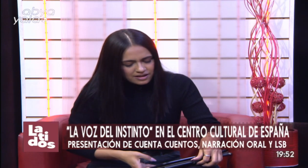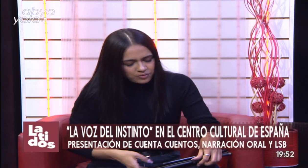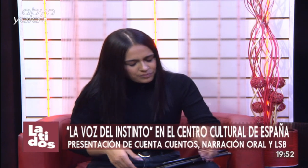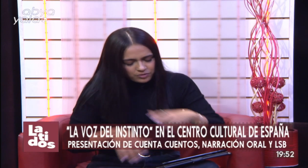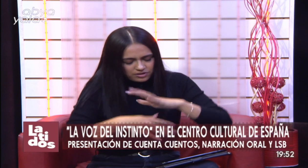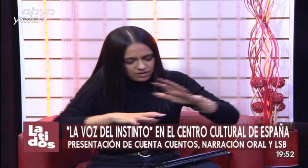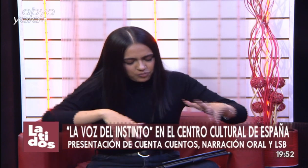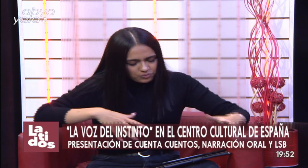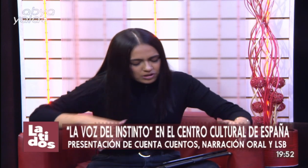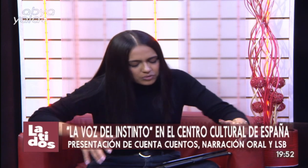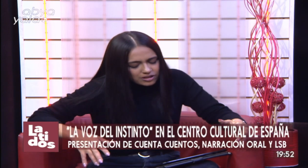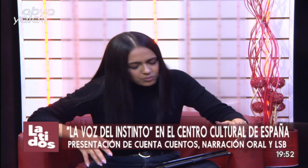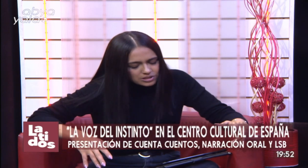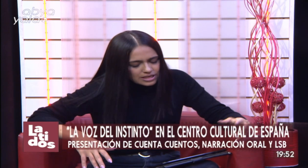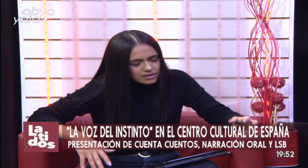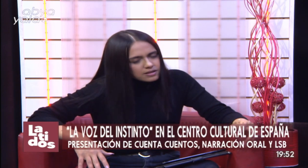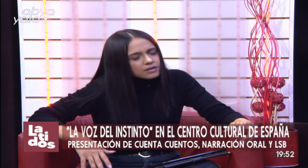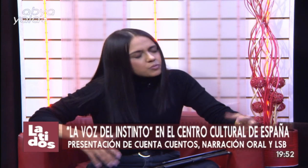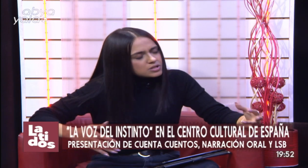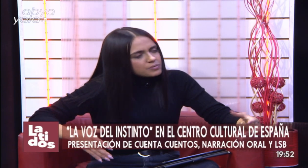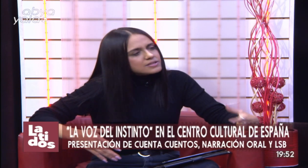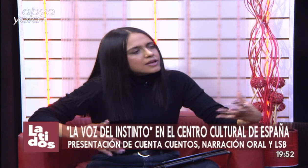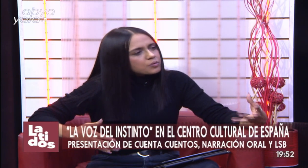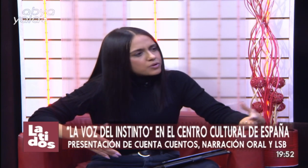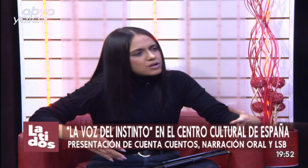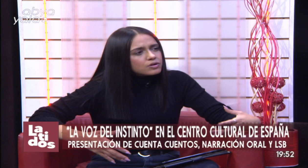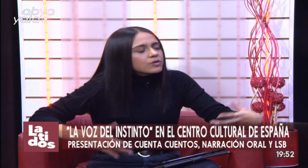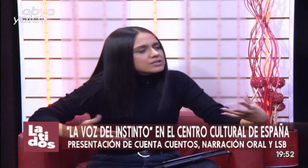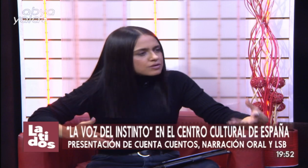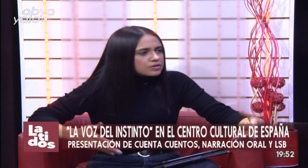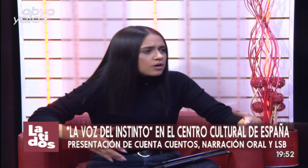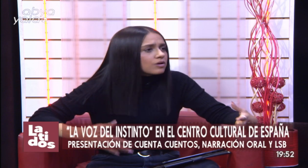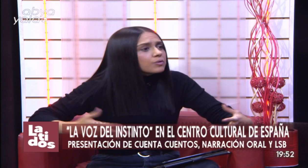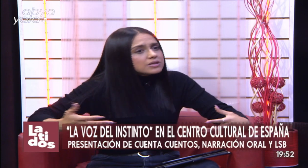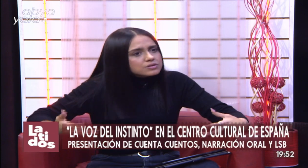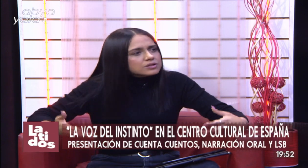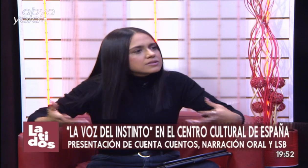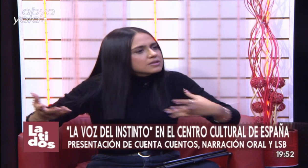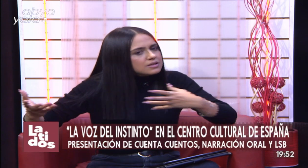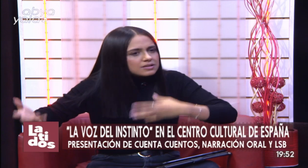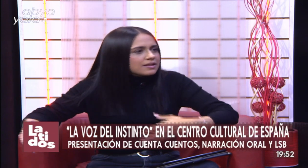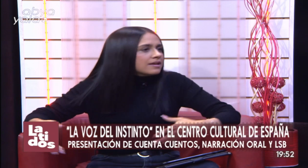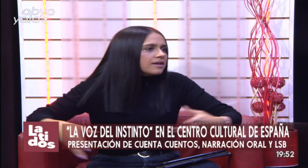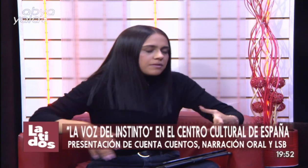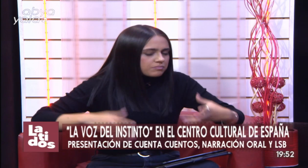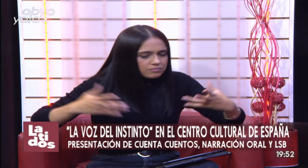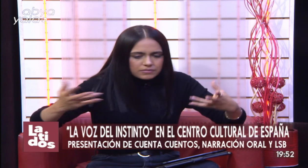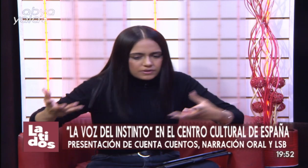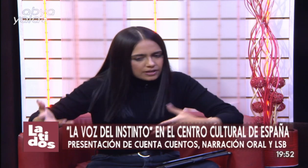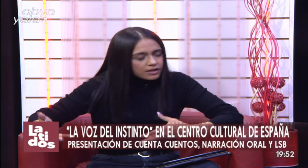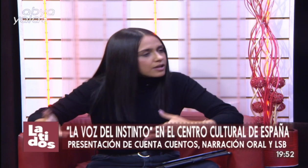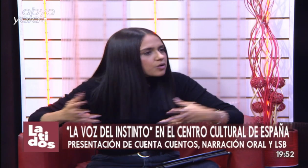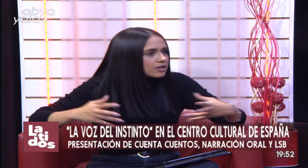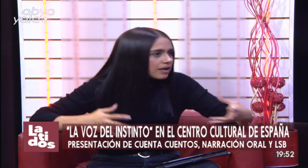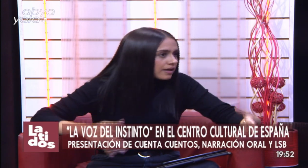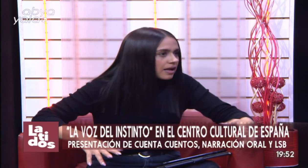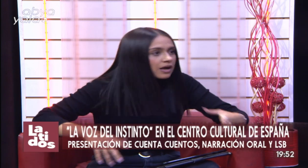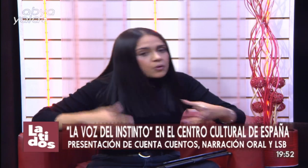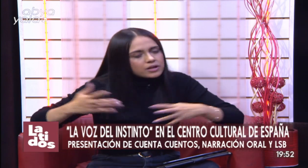pregunta que no pudimos terminar de conversar, y es que muchas veces estos proyectos los desarrollan colaboraciones de extranjeros que están acá, ONGs que